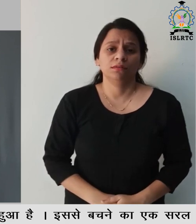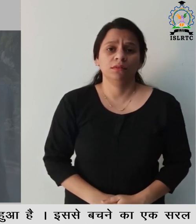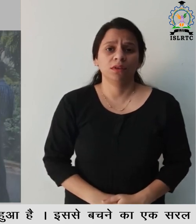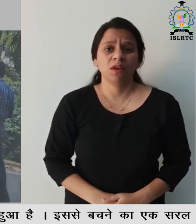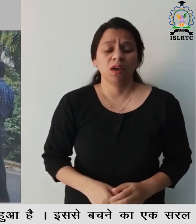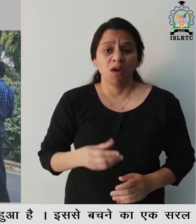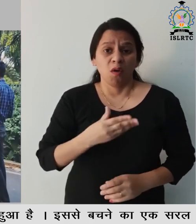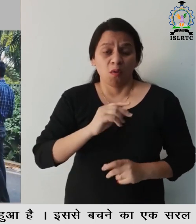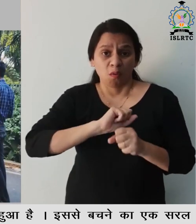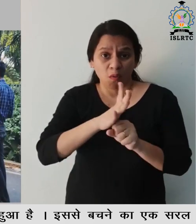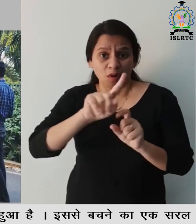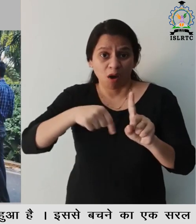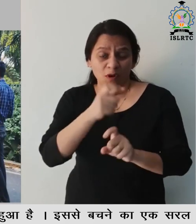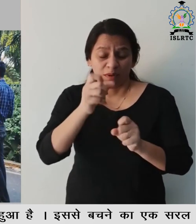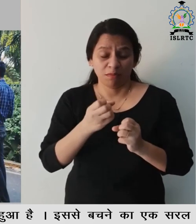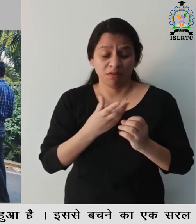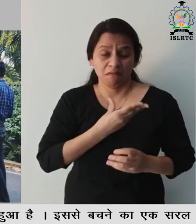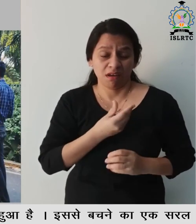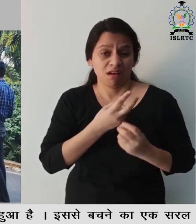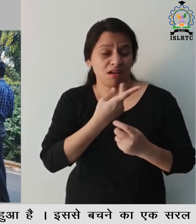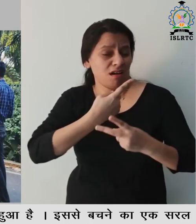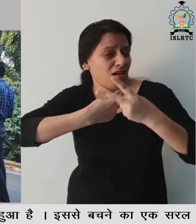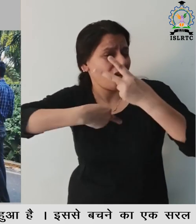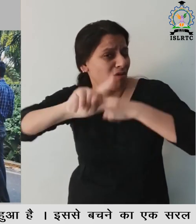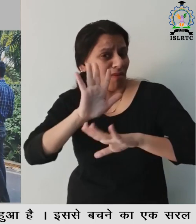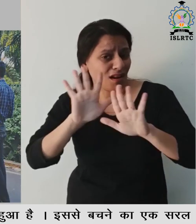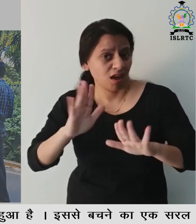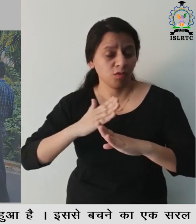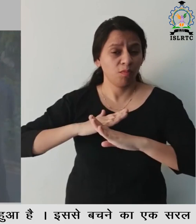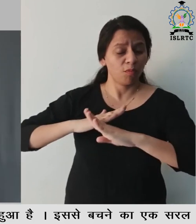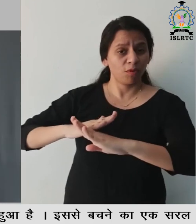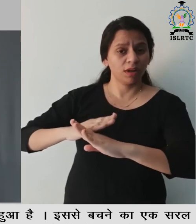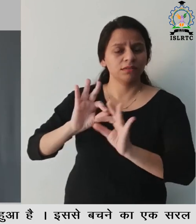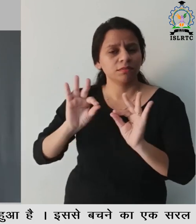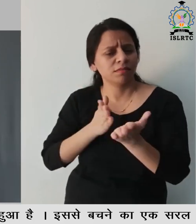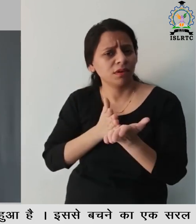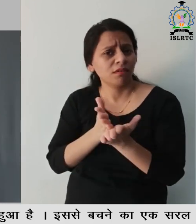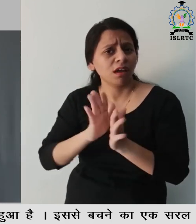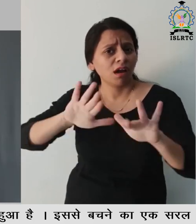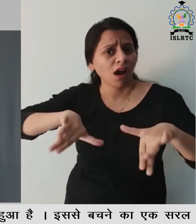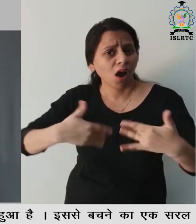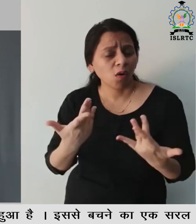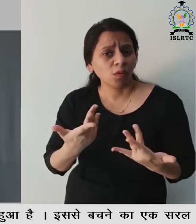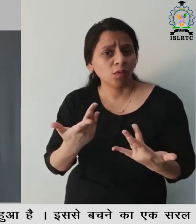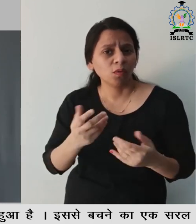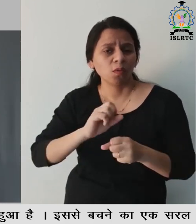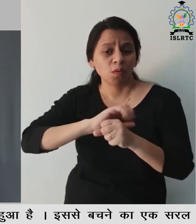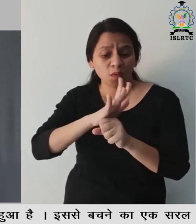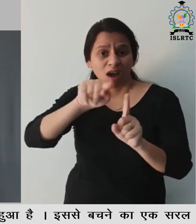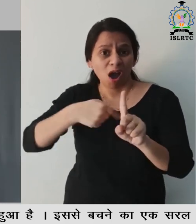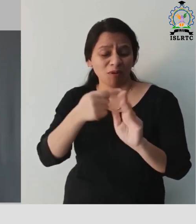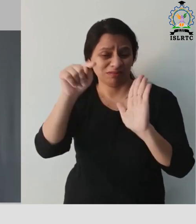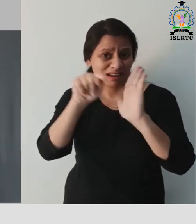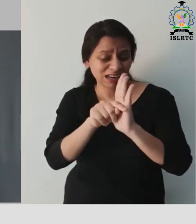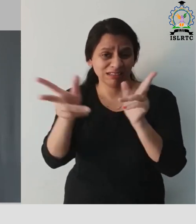भै होता है आतंक फैला हुआ है इससे बचने का एक उस्थरल उपाई ये है कि इसके बारे में जो भी अफवाएं हैं वो